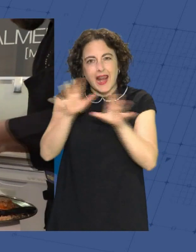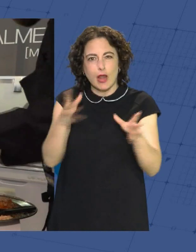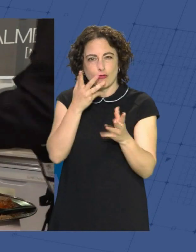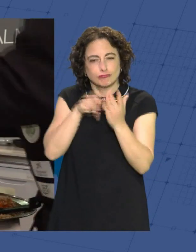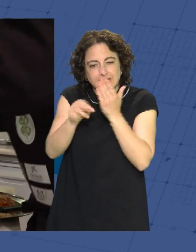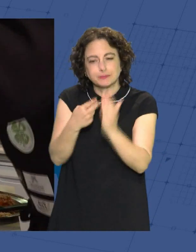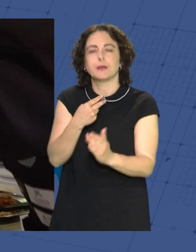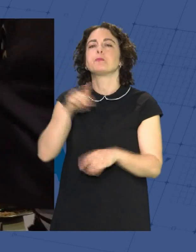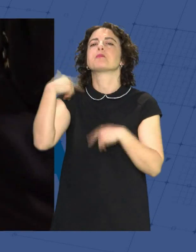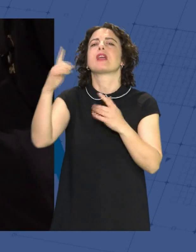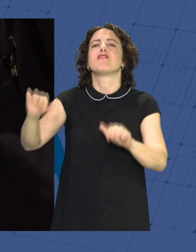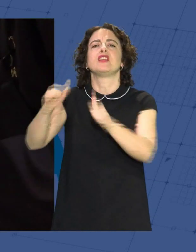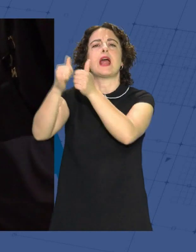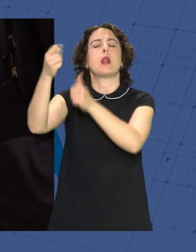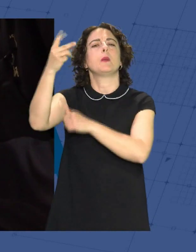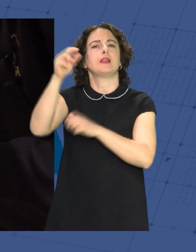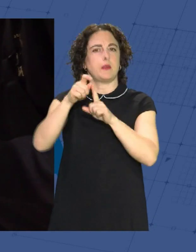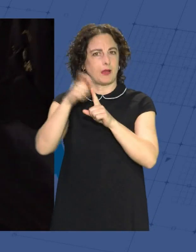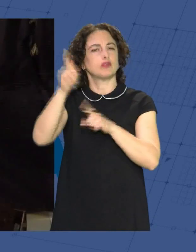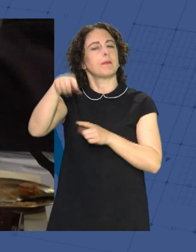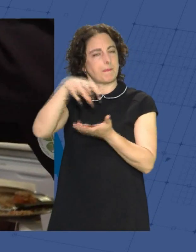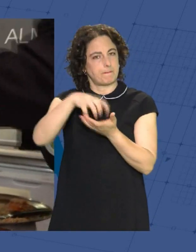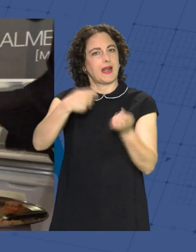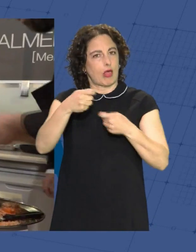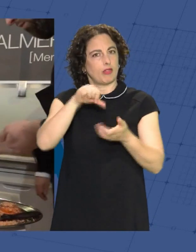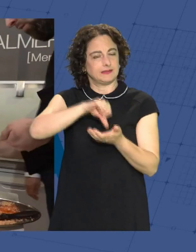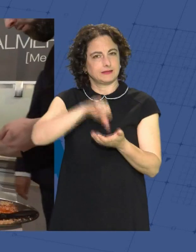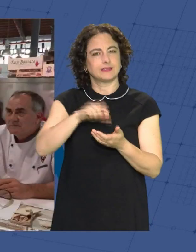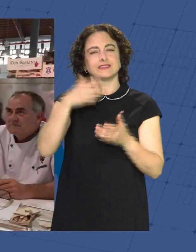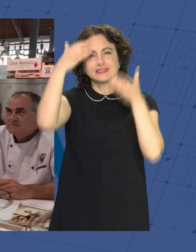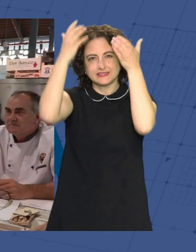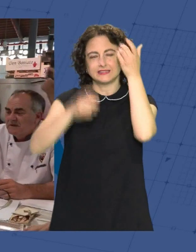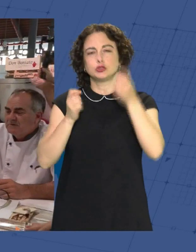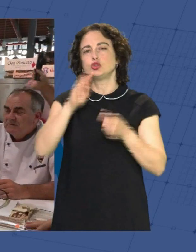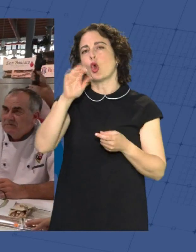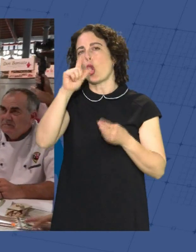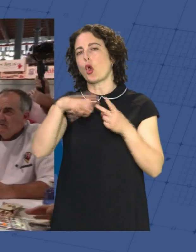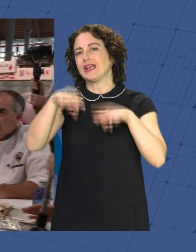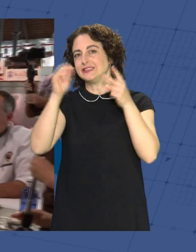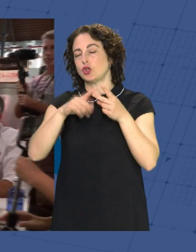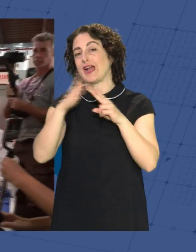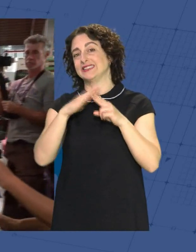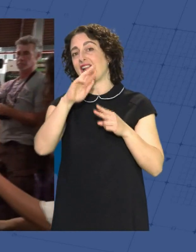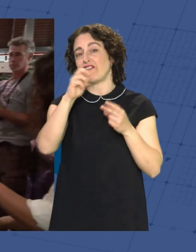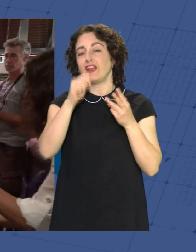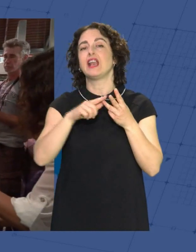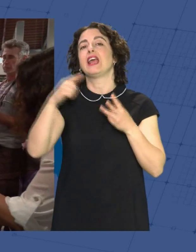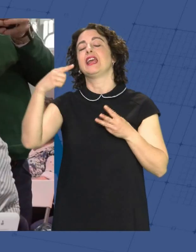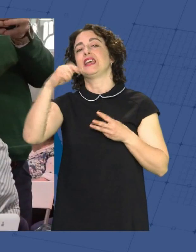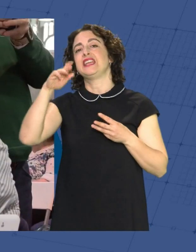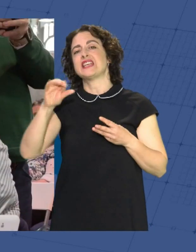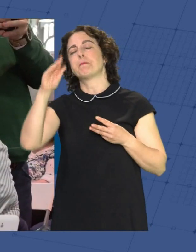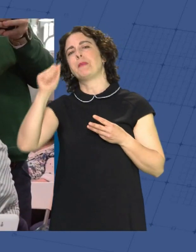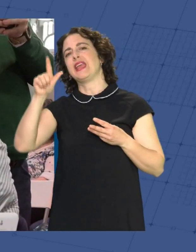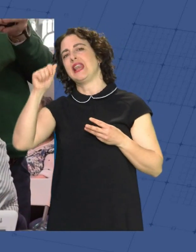será el lunes 20 de mayo, también en el mercado central. Los chefs, Tolo Castillo de Casa Rafael, Ginés Peregrín del